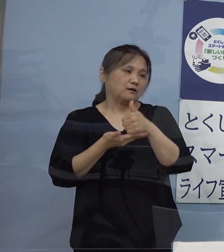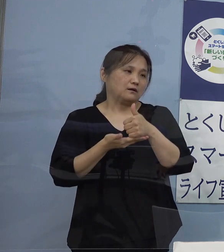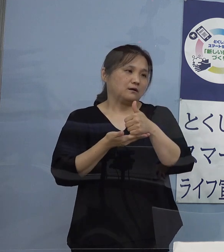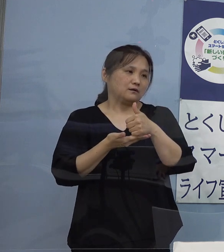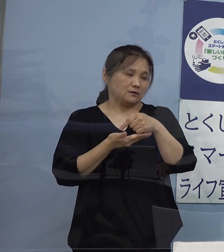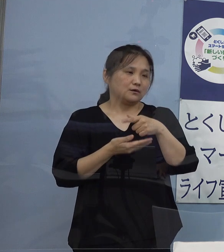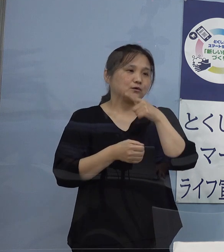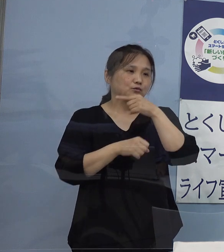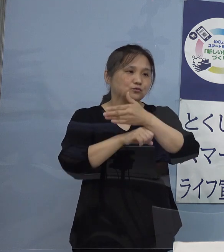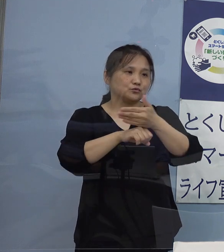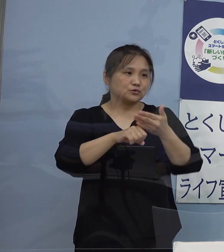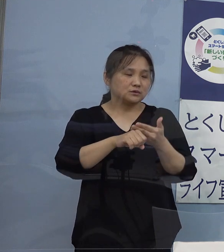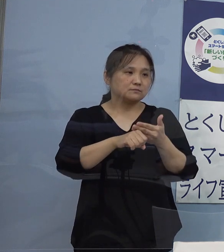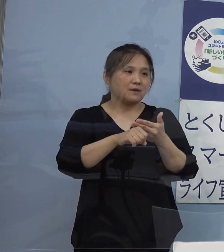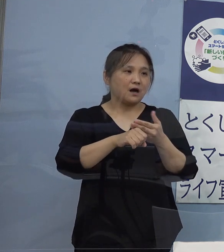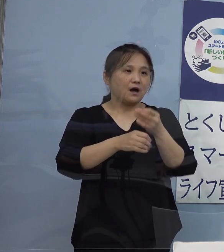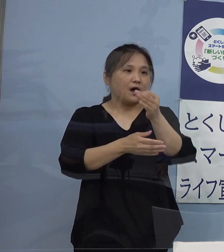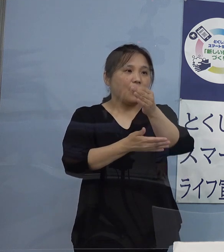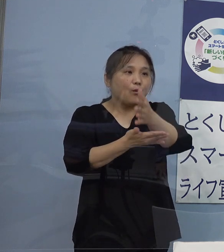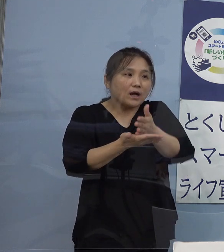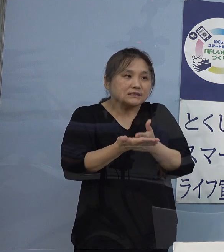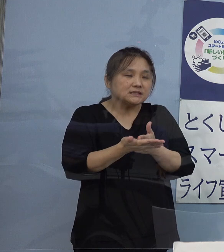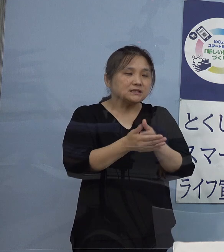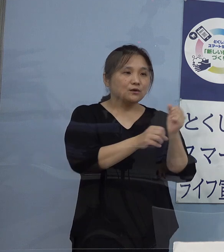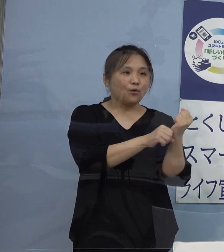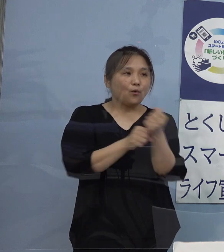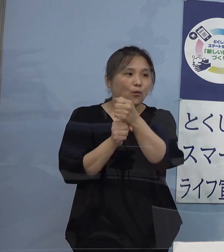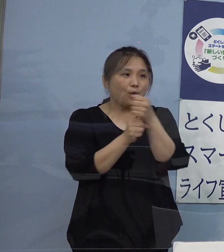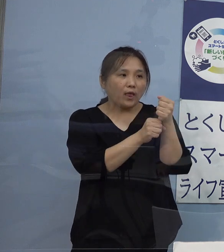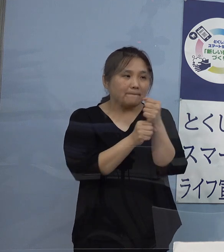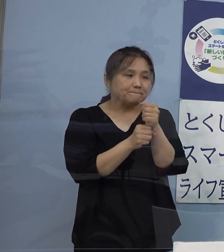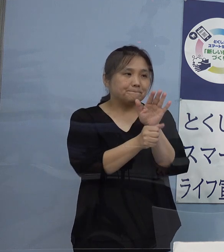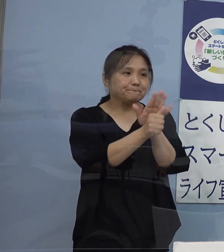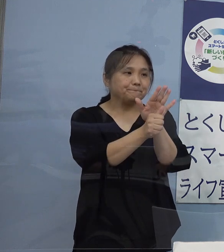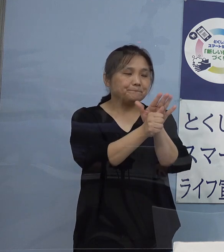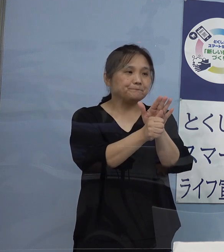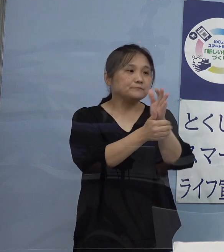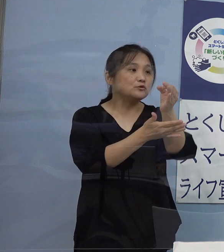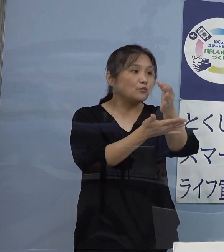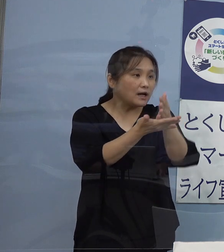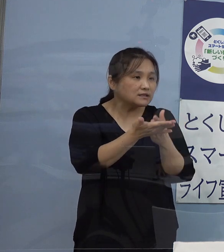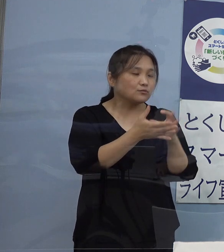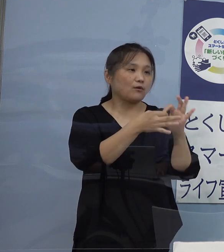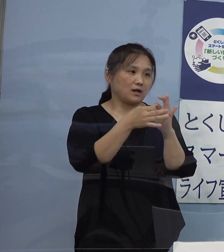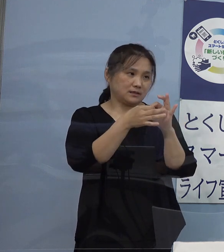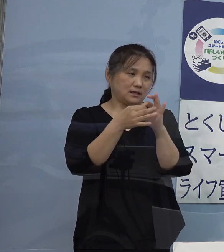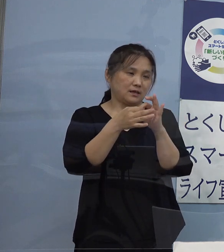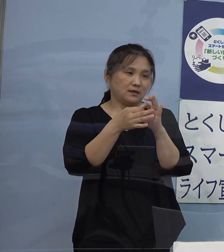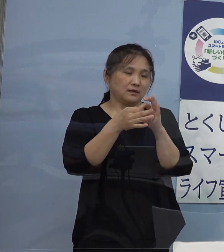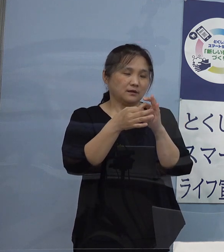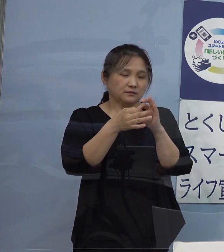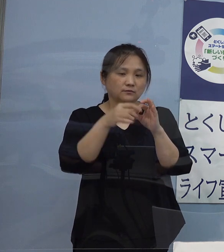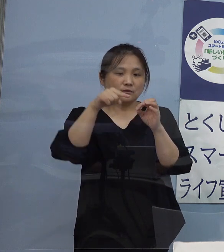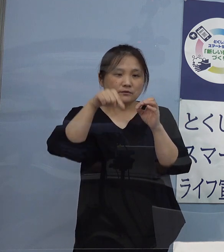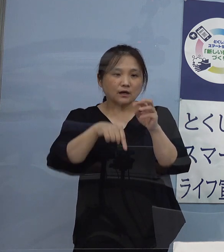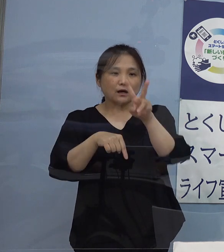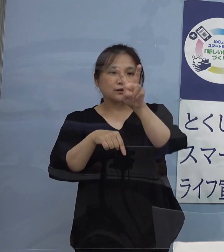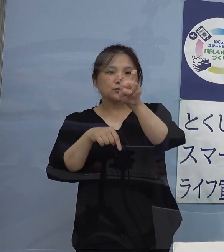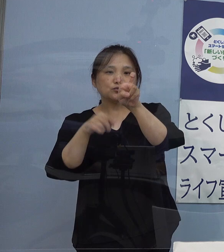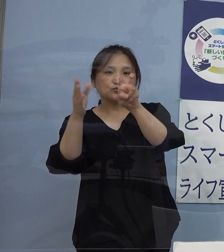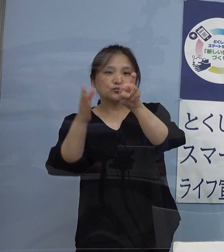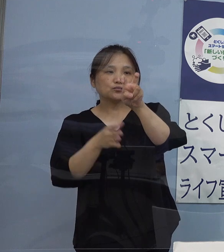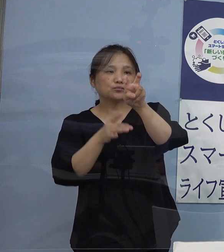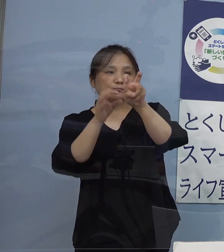割ですよね。徳島割の応援割のあの関係で。そしてあと残りの2割、これを GoTo トラベ